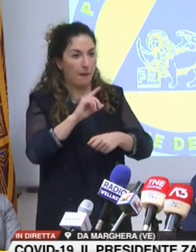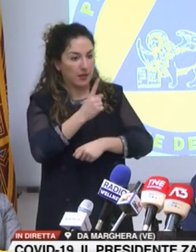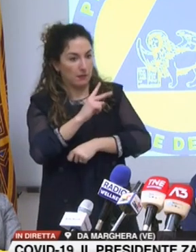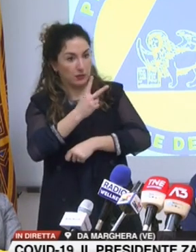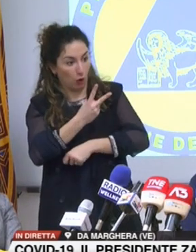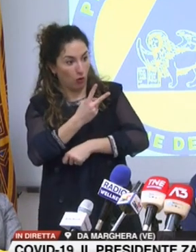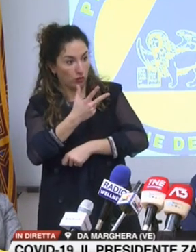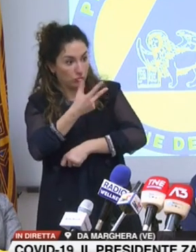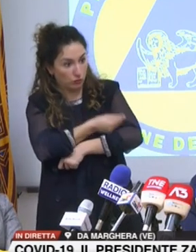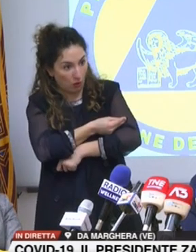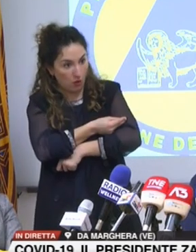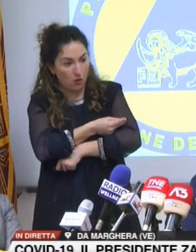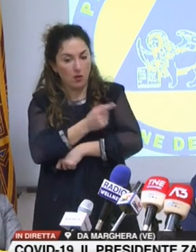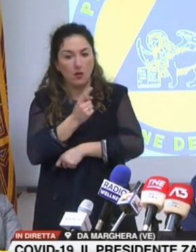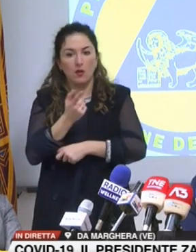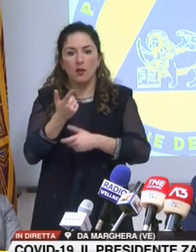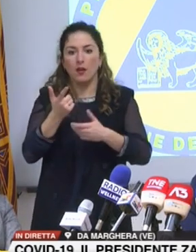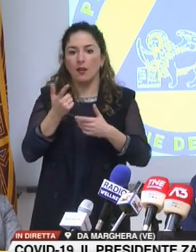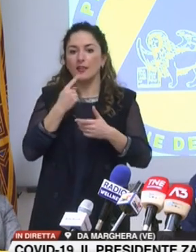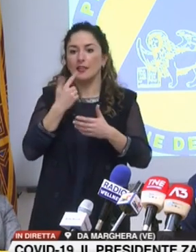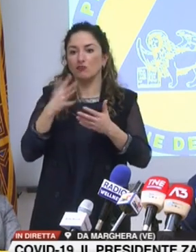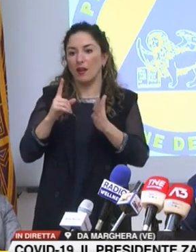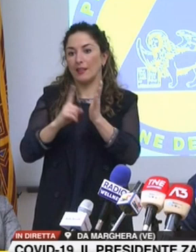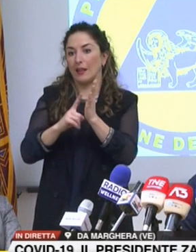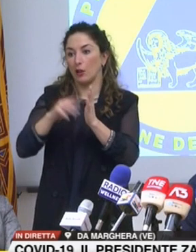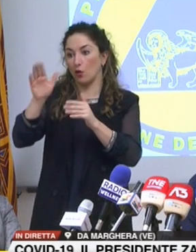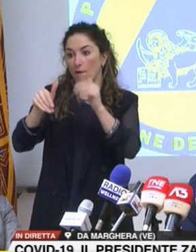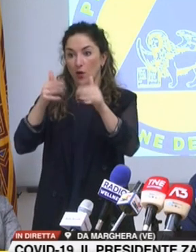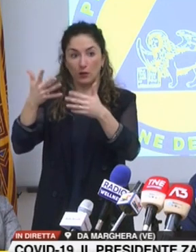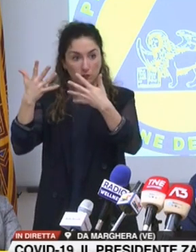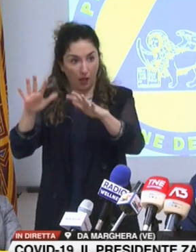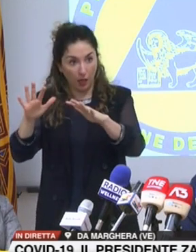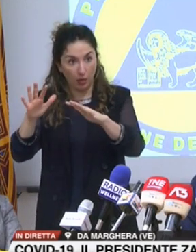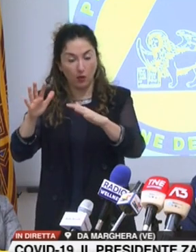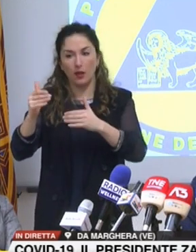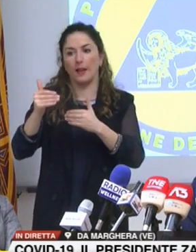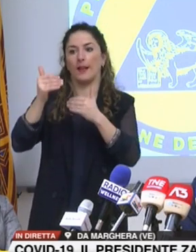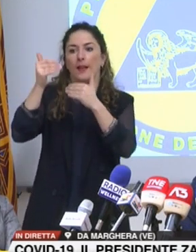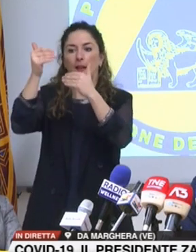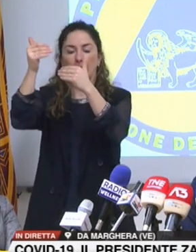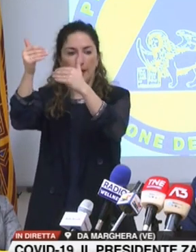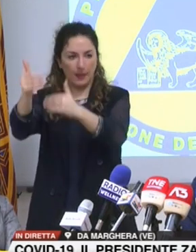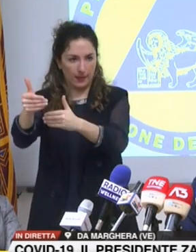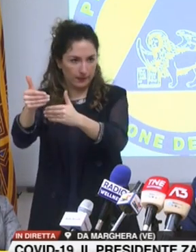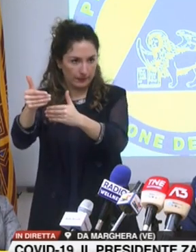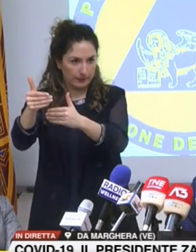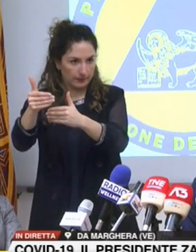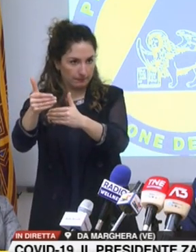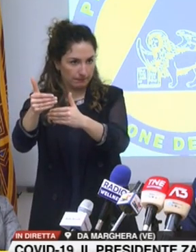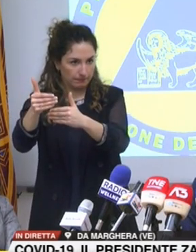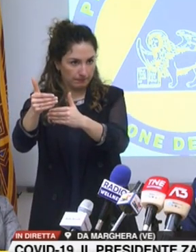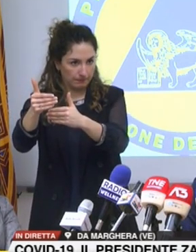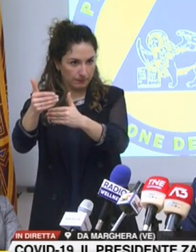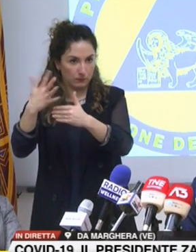facendo spostare in avanti quelli che erano sicuramente diritto, erano già stati convocati, ci risulta, nella prima dose, ma che